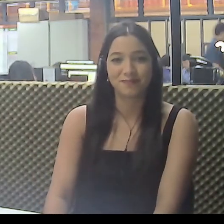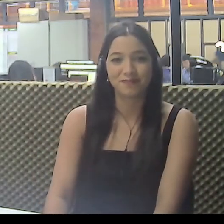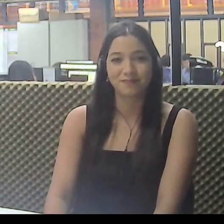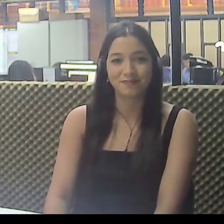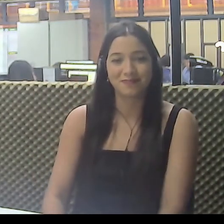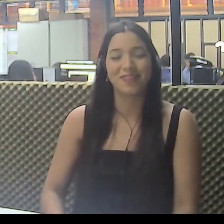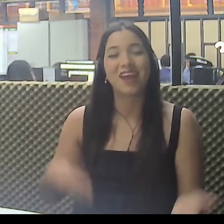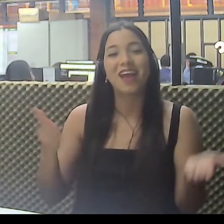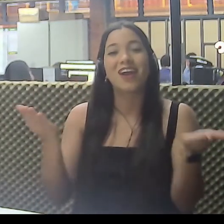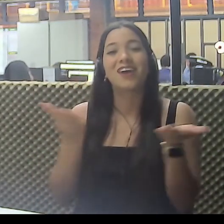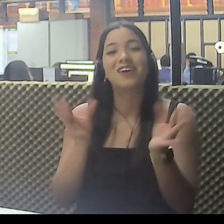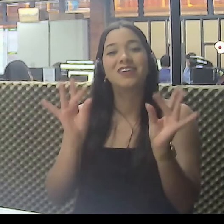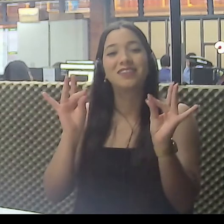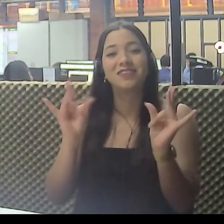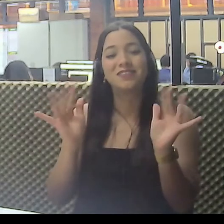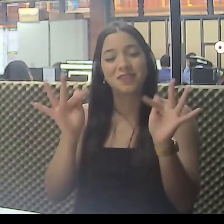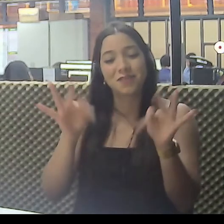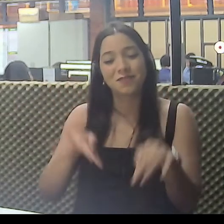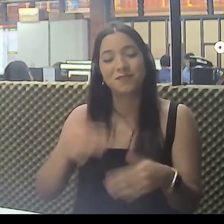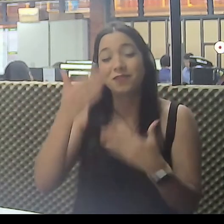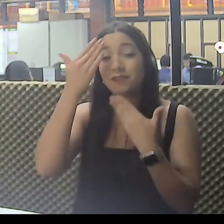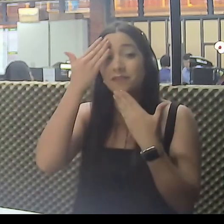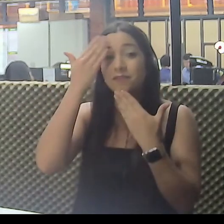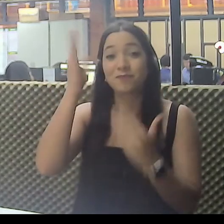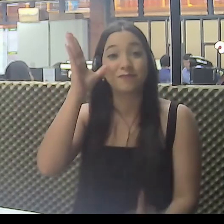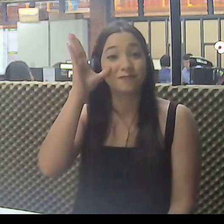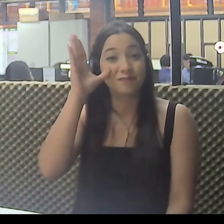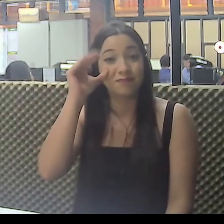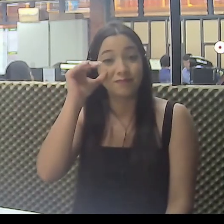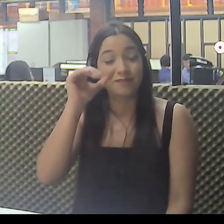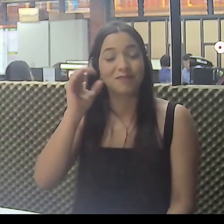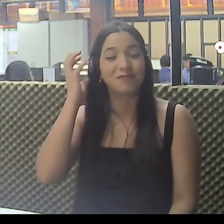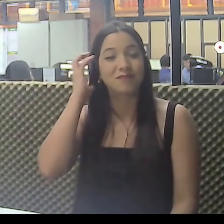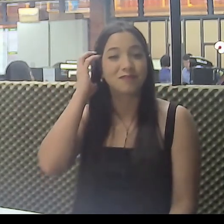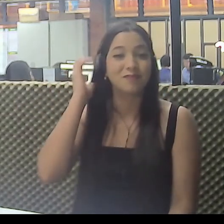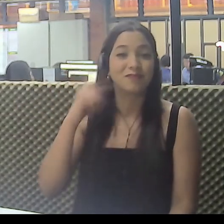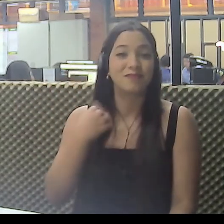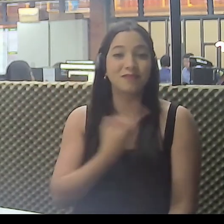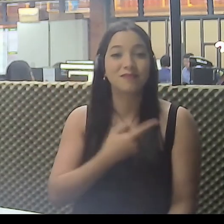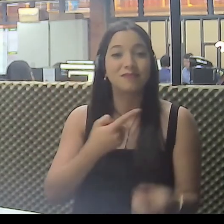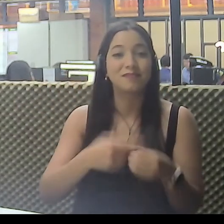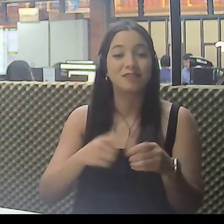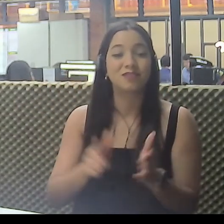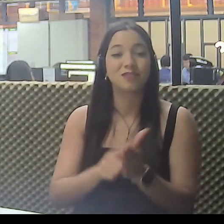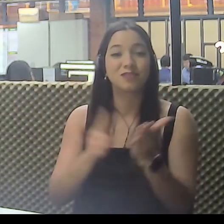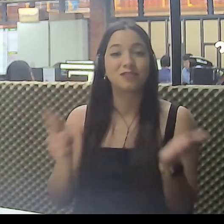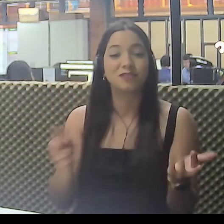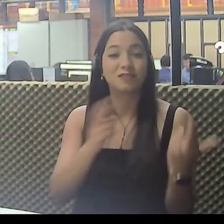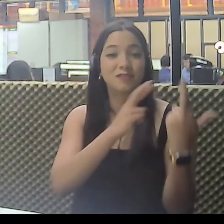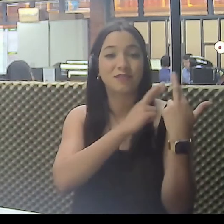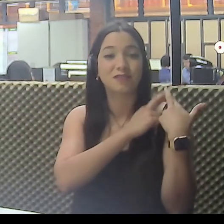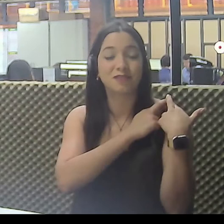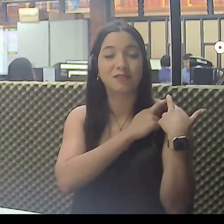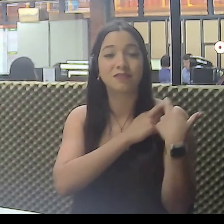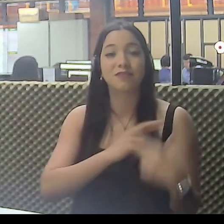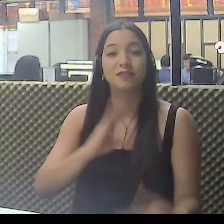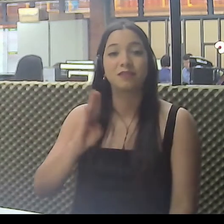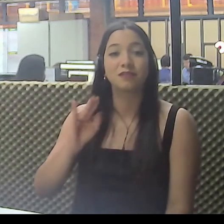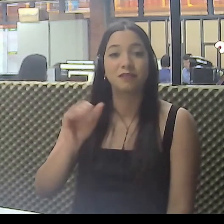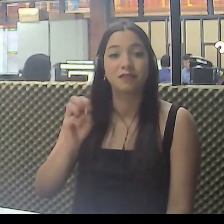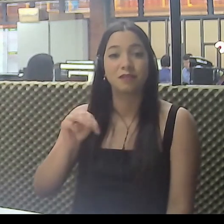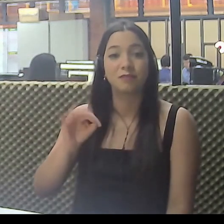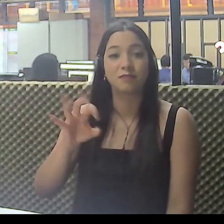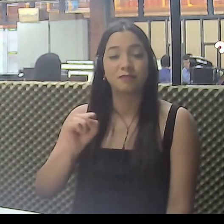A edição de hoje fica por aqui. Obrigado pela sua audiência, Rádio Nossa Cidade. Jornalista responsável pela edição, Bia